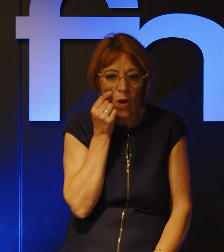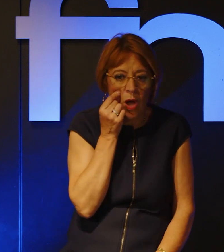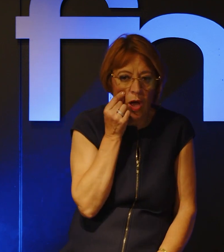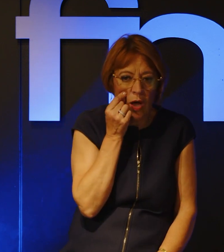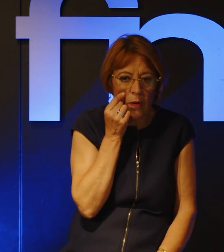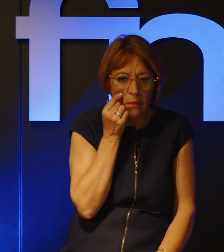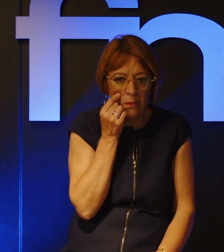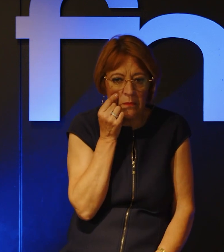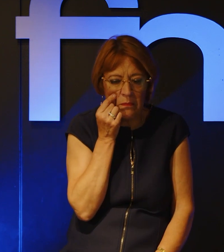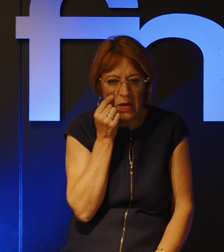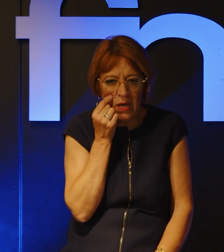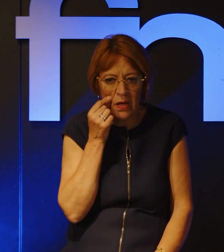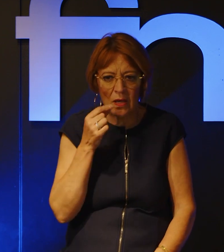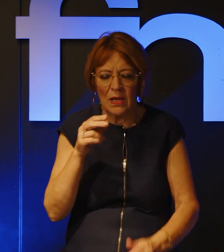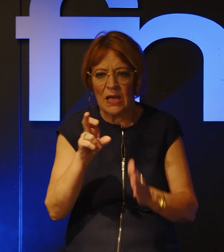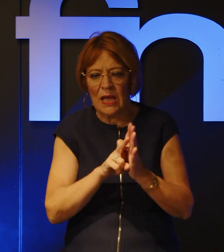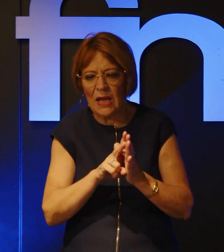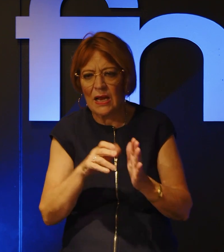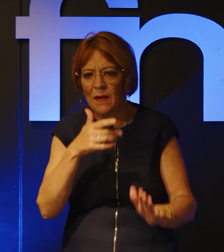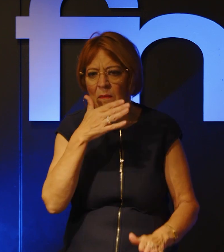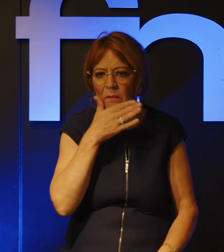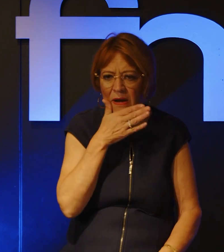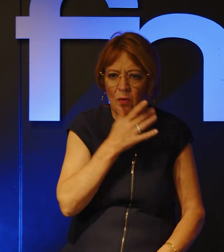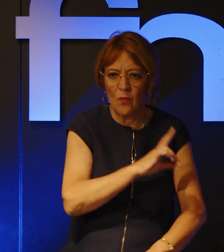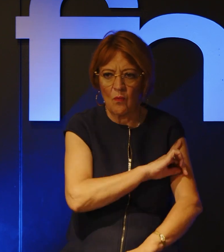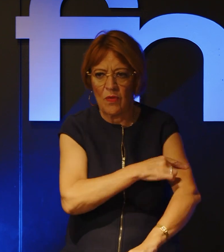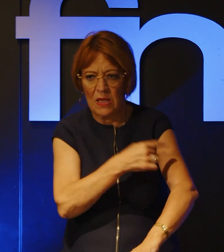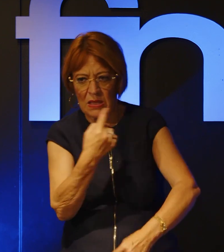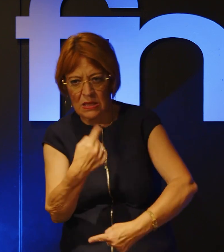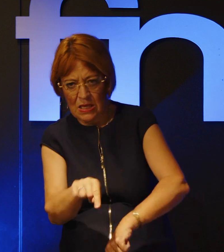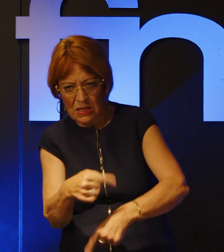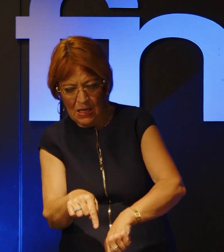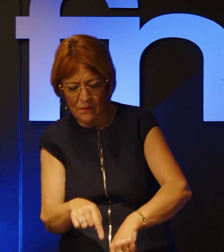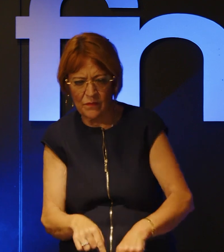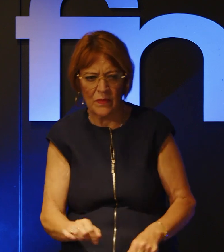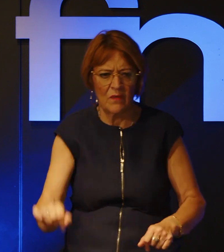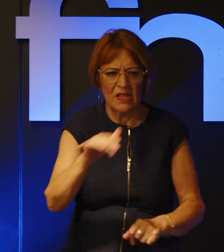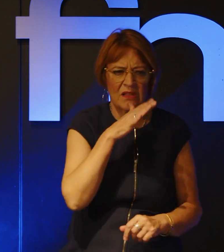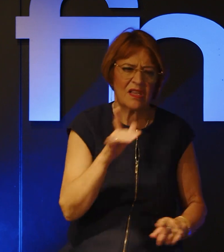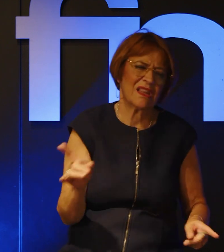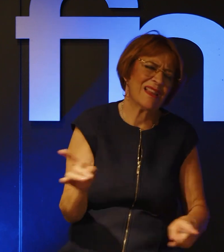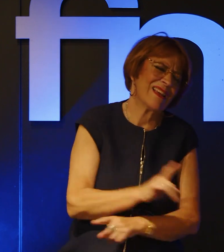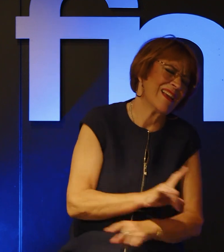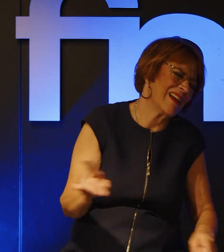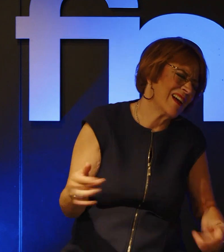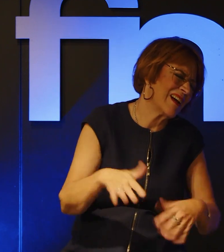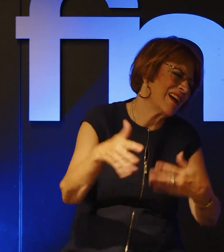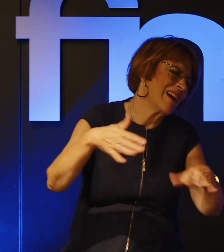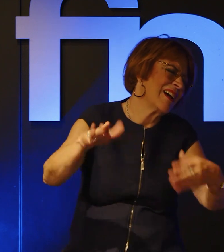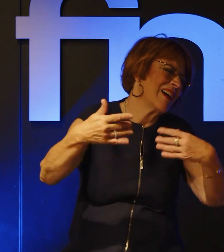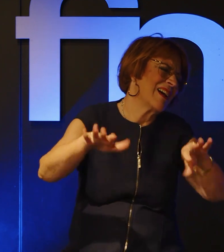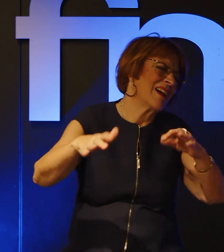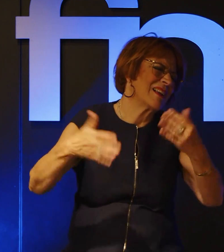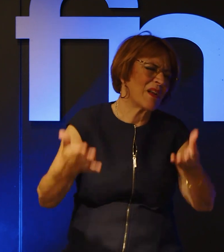Sis normativo branco com poder e vocês dizem não isso isso é isso é